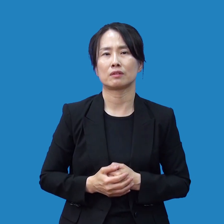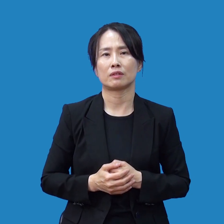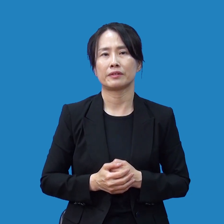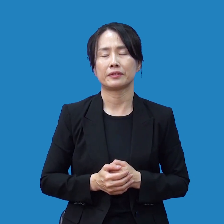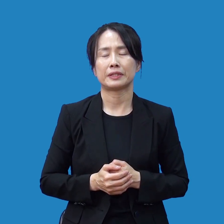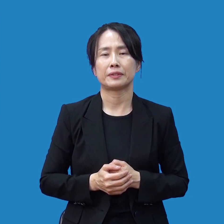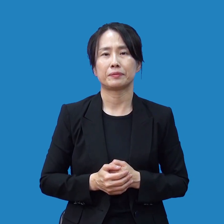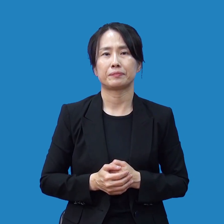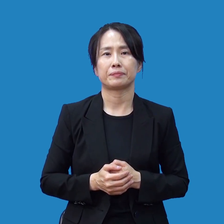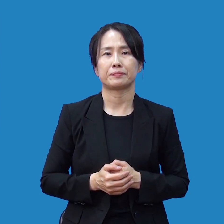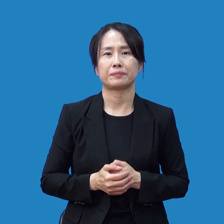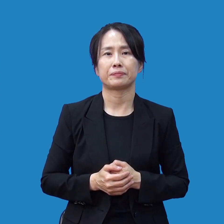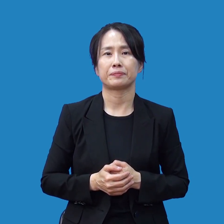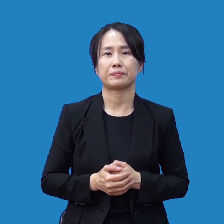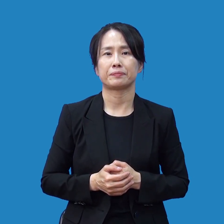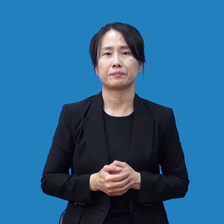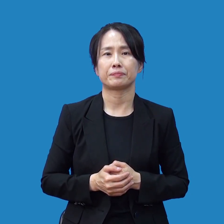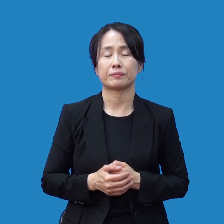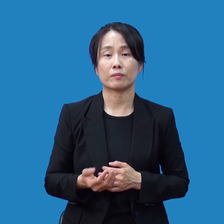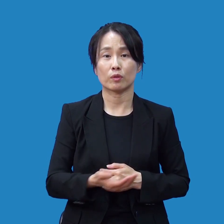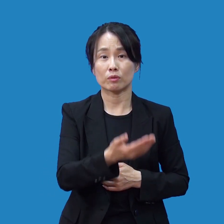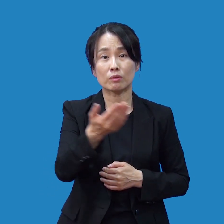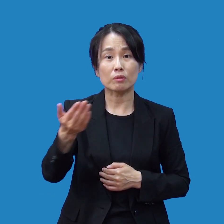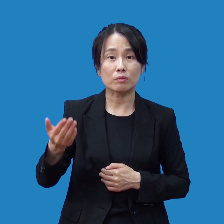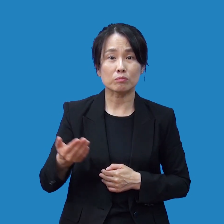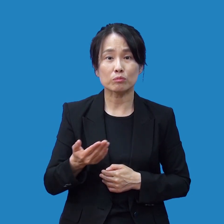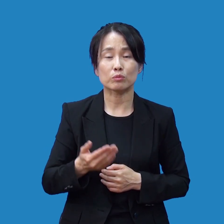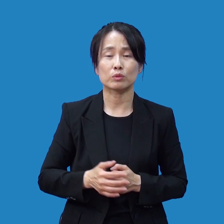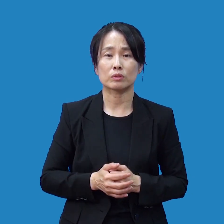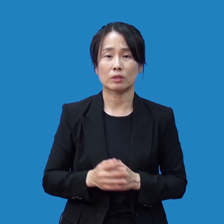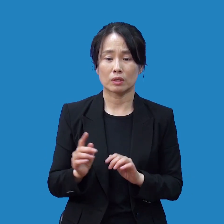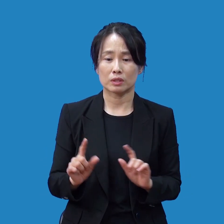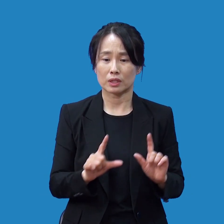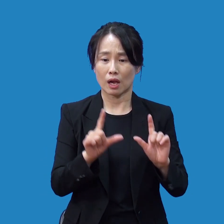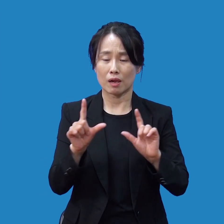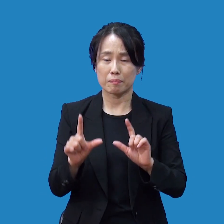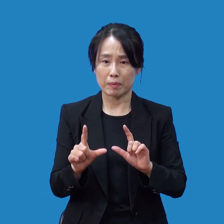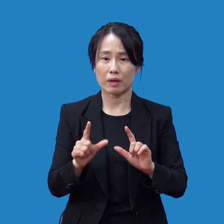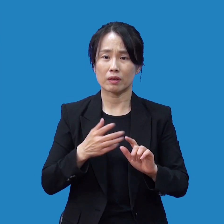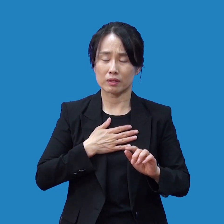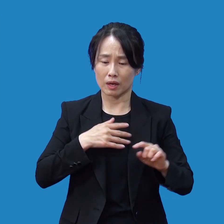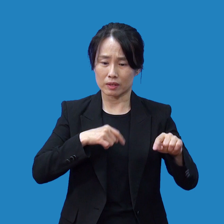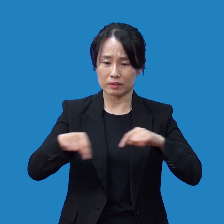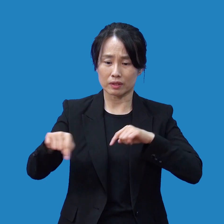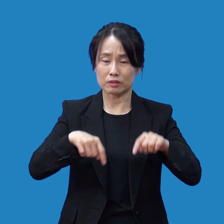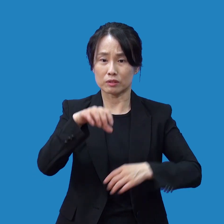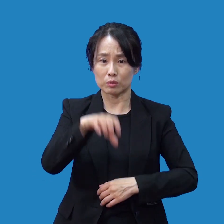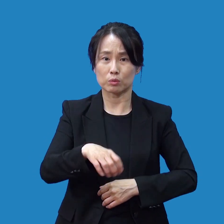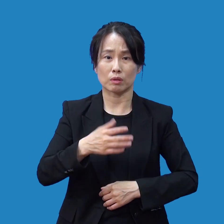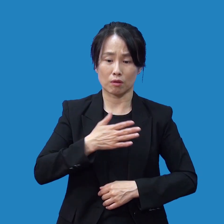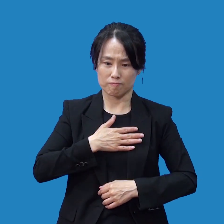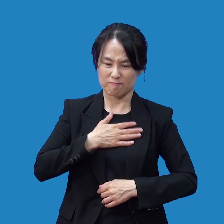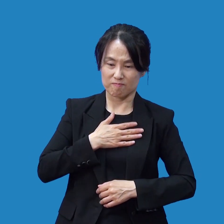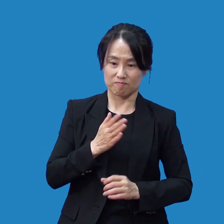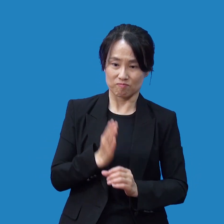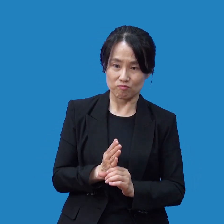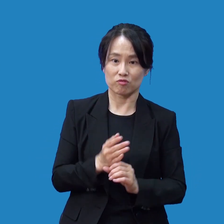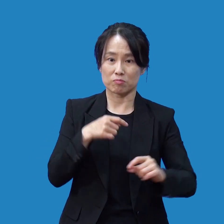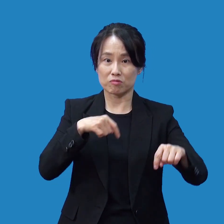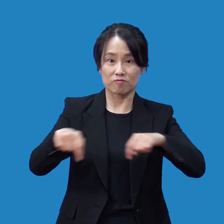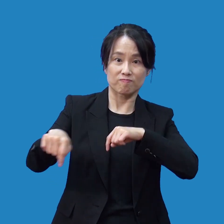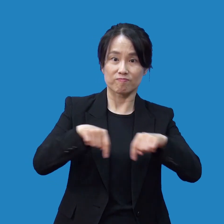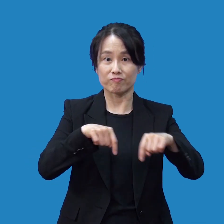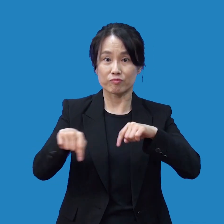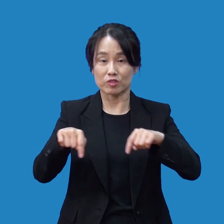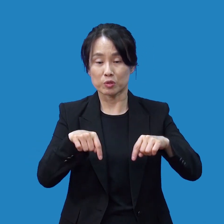벌어지는 겁니다. 성도 여러분, 삶의 왕자에 여전히 내가 앉아 있어야 되고,